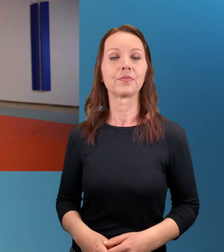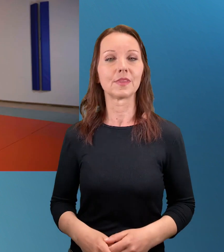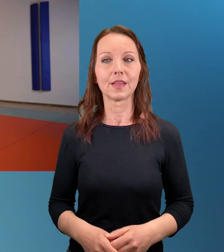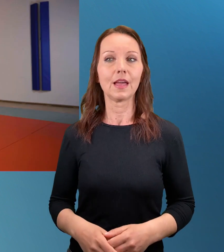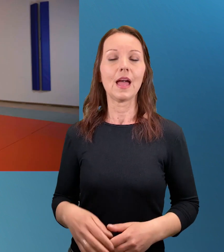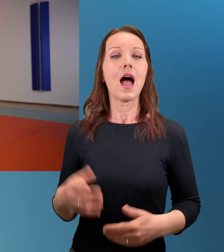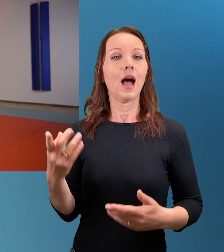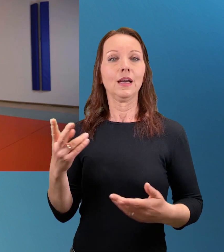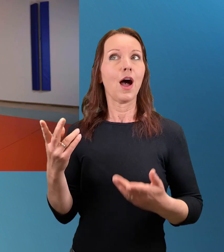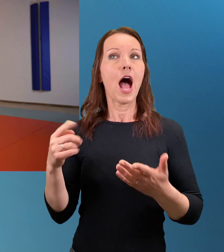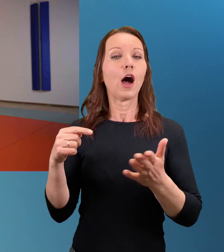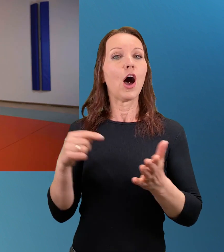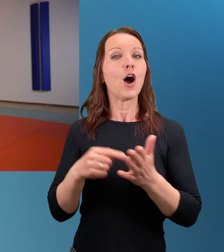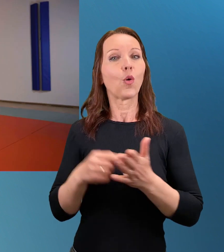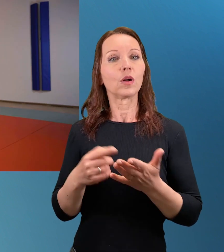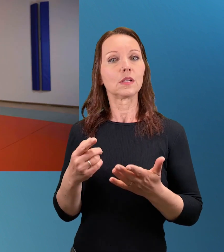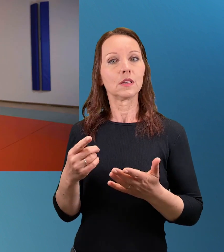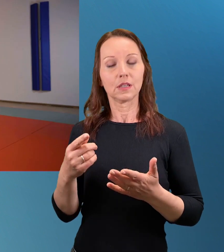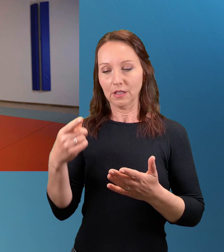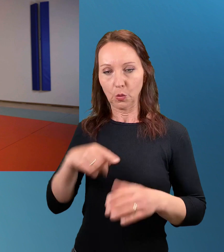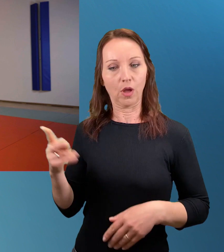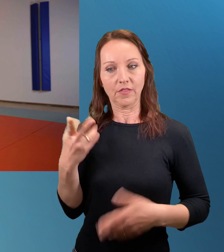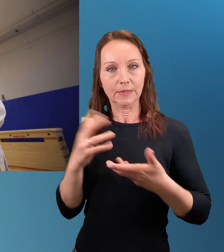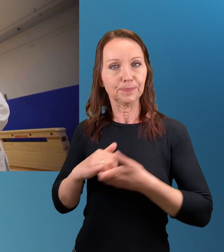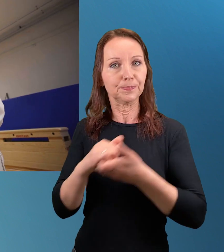Weil das uns zusammenspricht.